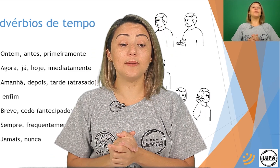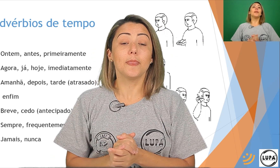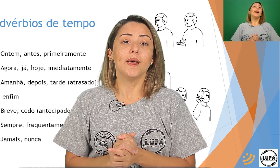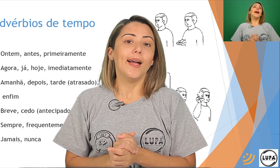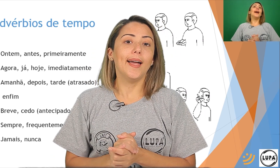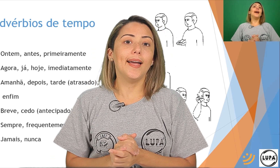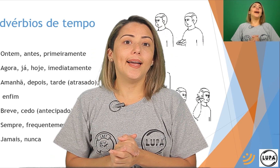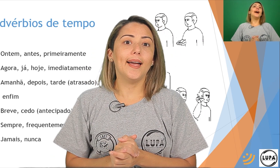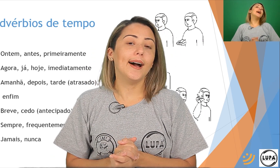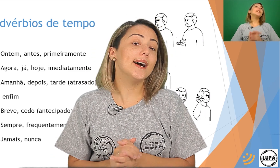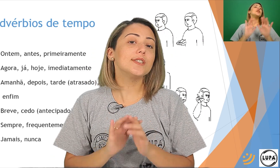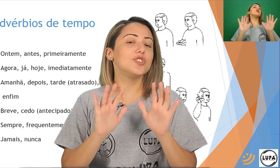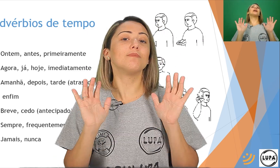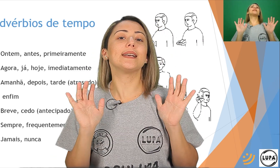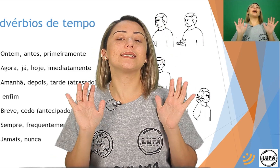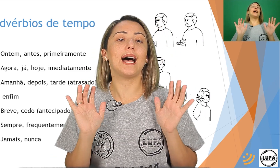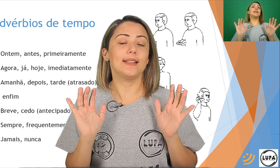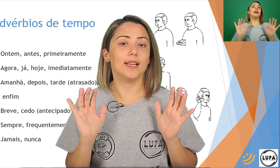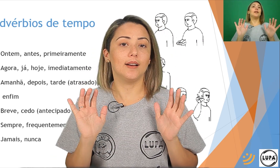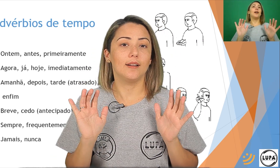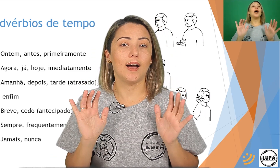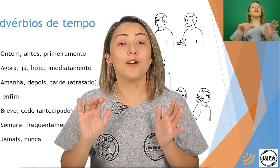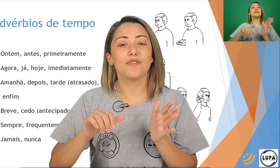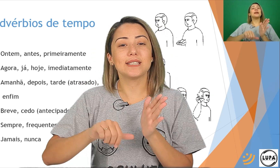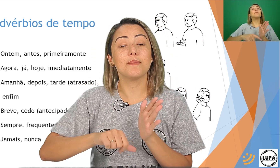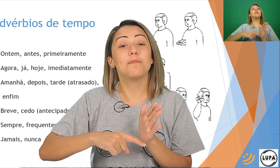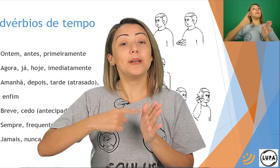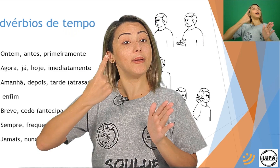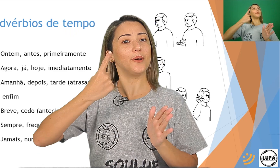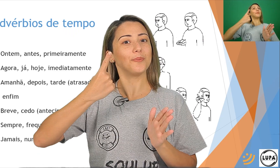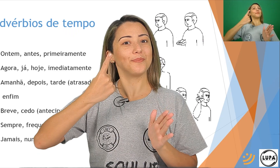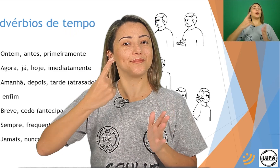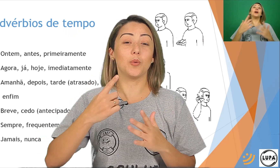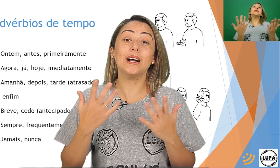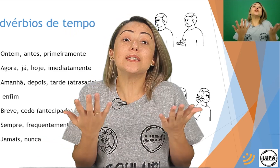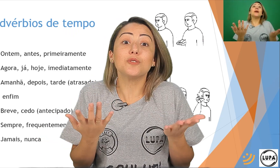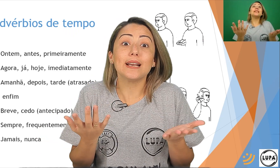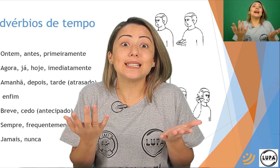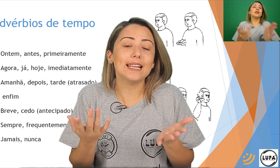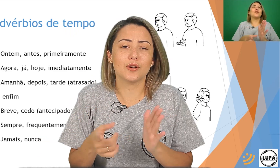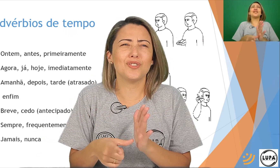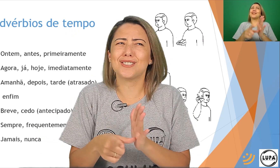também que antes de mais nada, aí eu vou fazer primeiro.